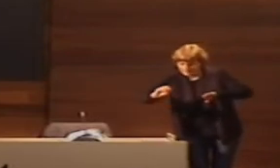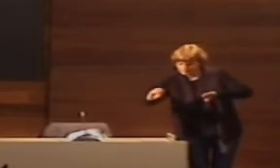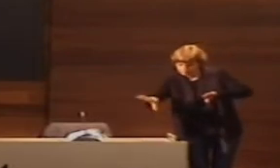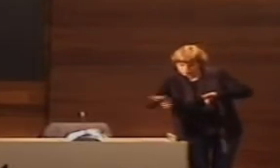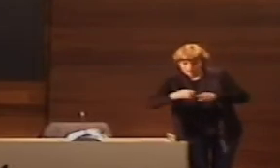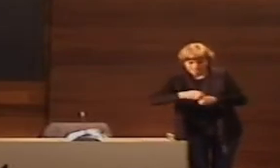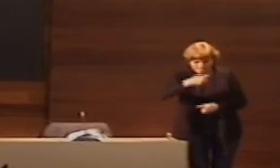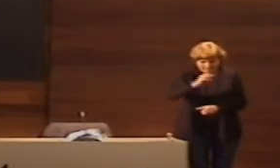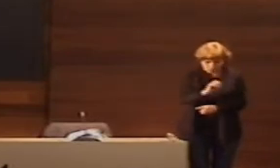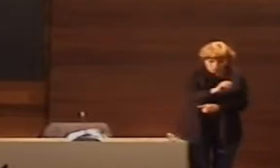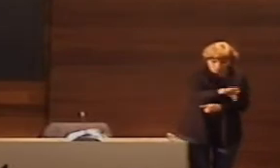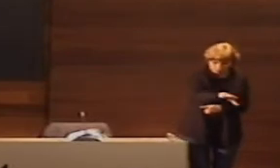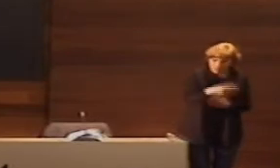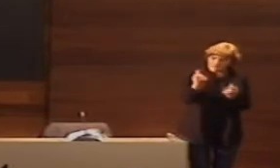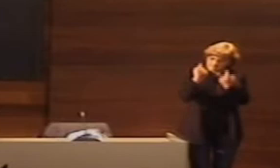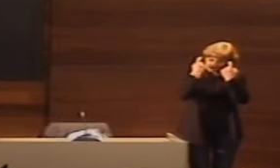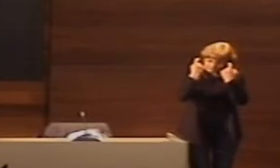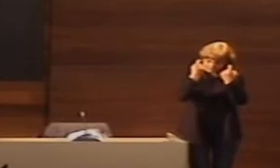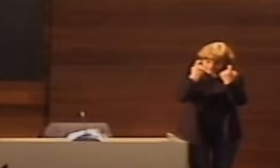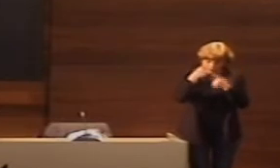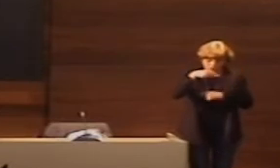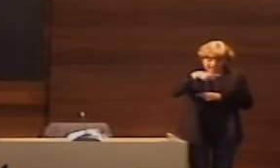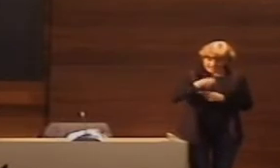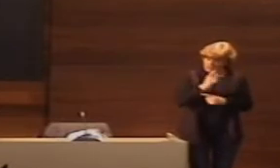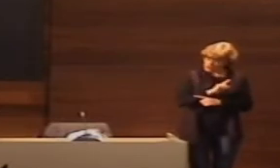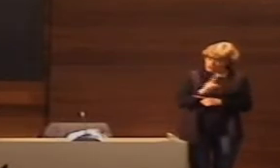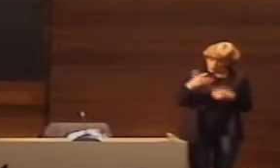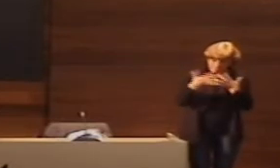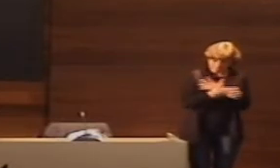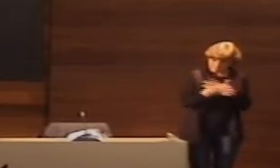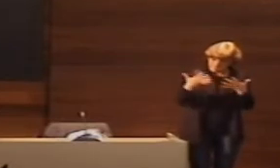tapones iban a un sitio, aquí también van a un sitio, pero cuando hay pues